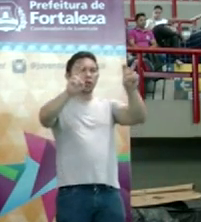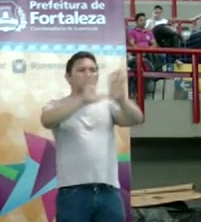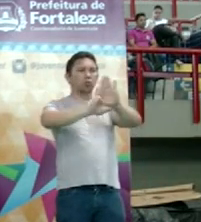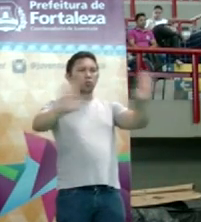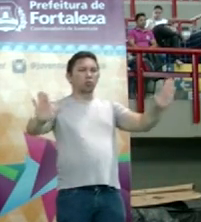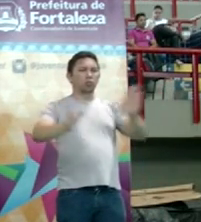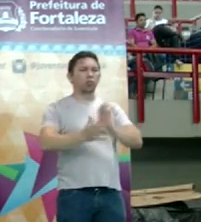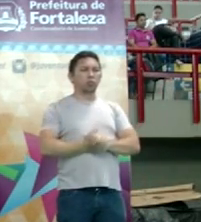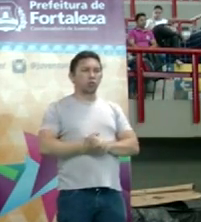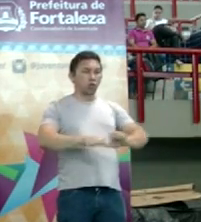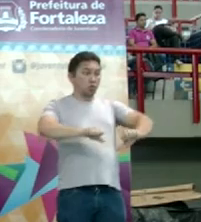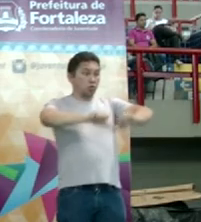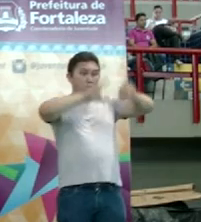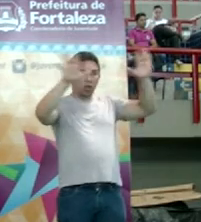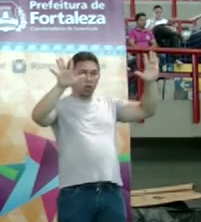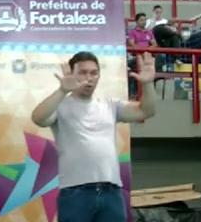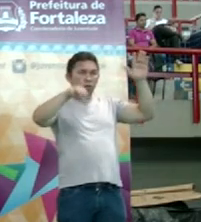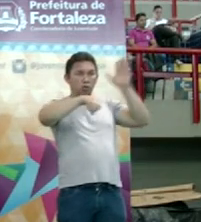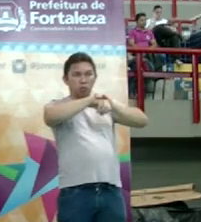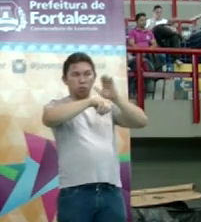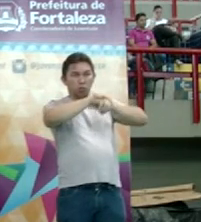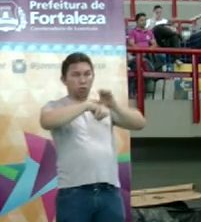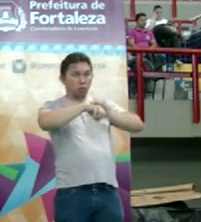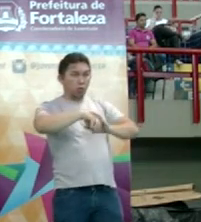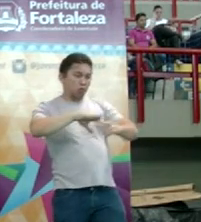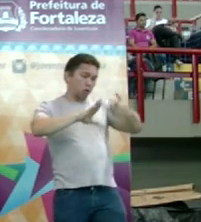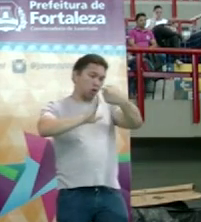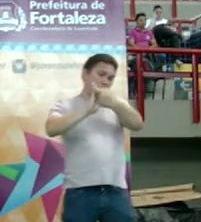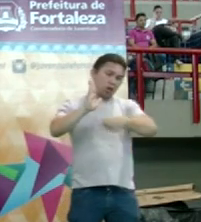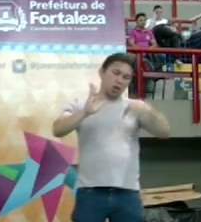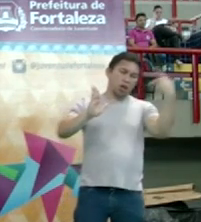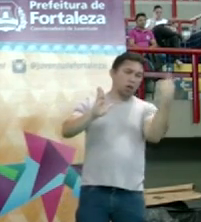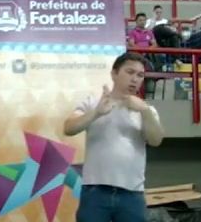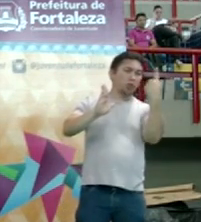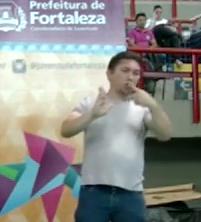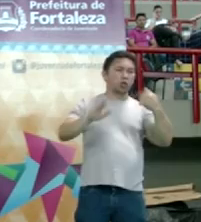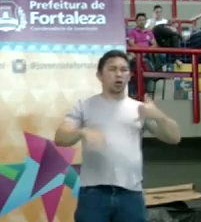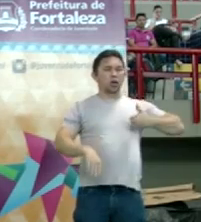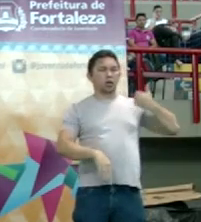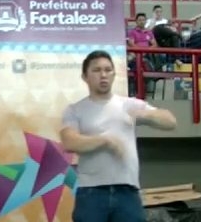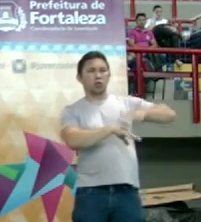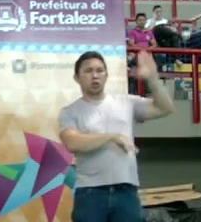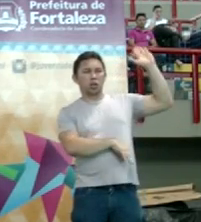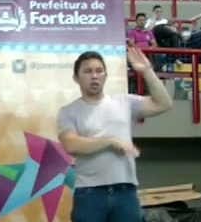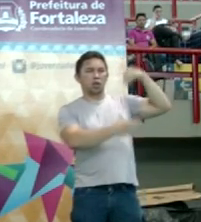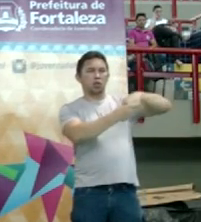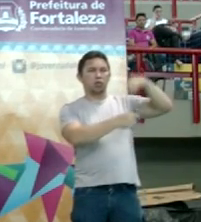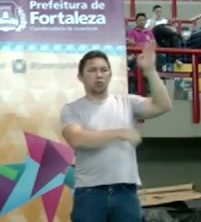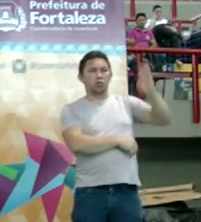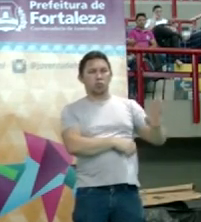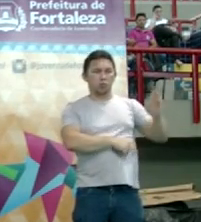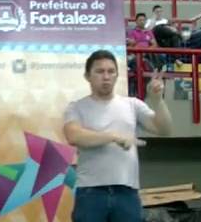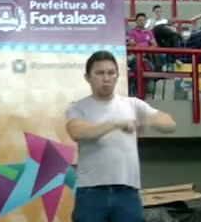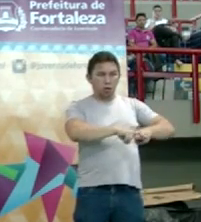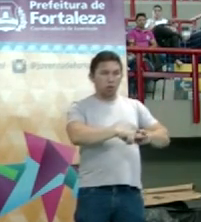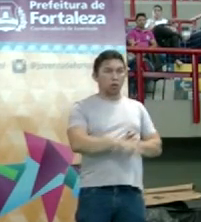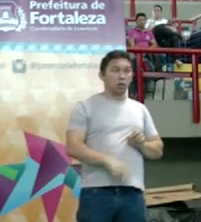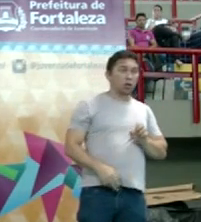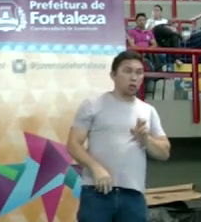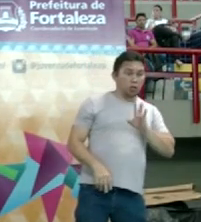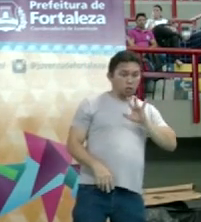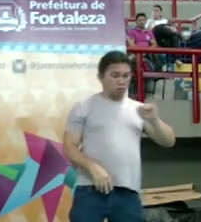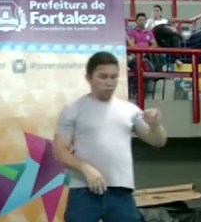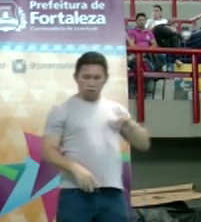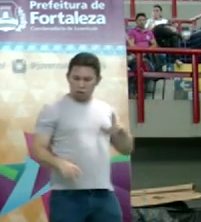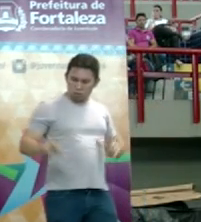Você deixou claro para o leitor que o assunto da sua redação é a maioridade penal no Brasil. Quando você